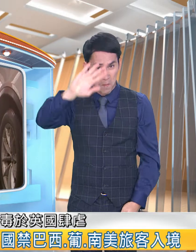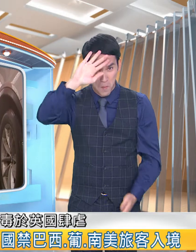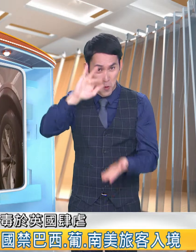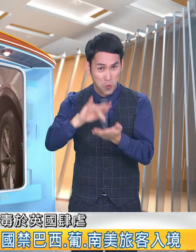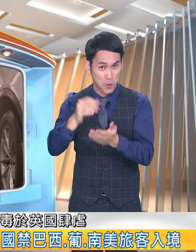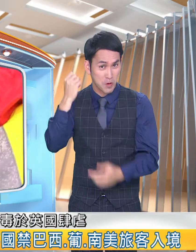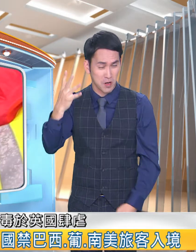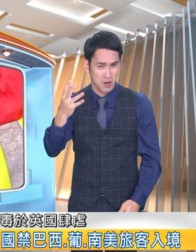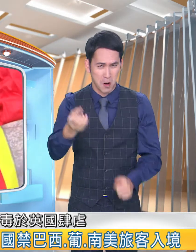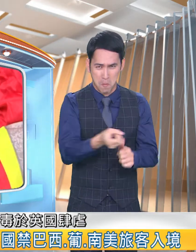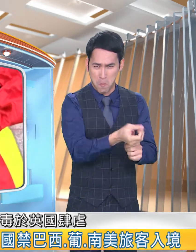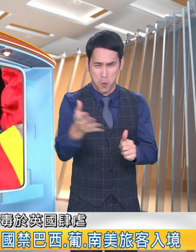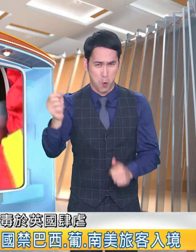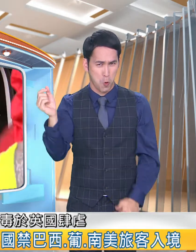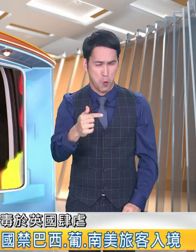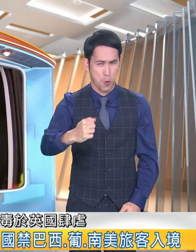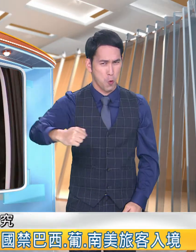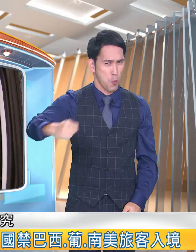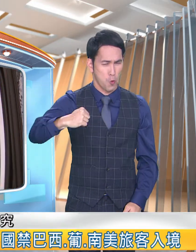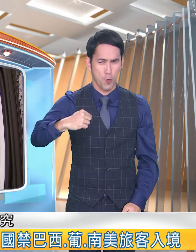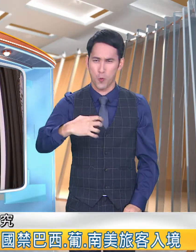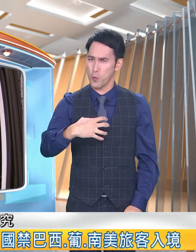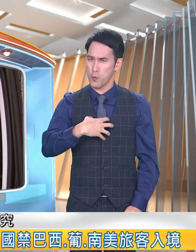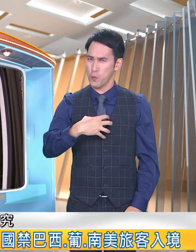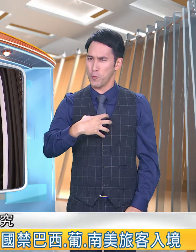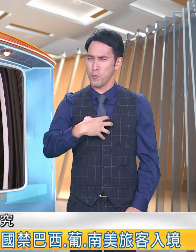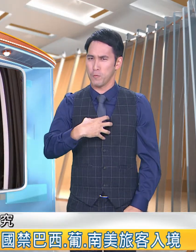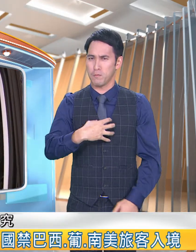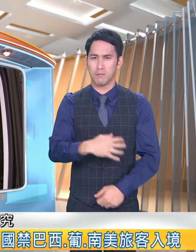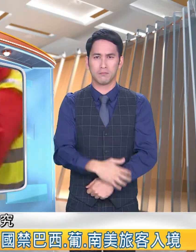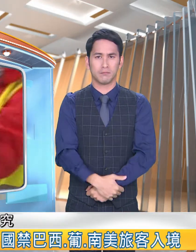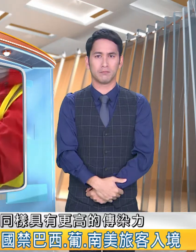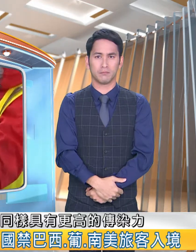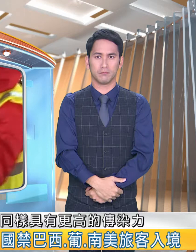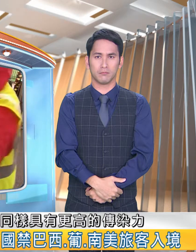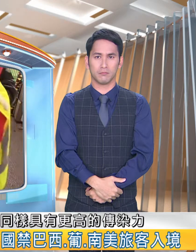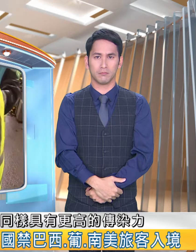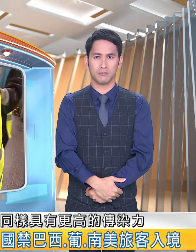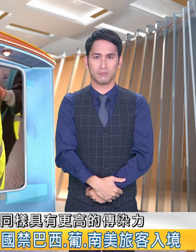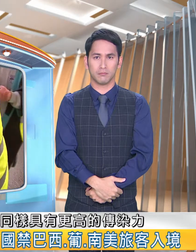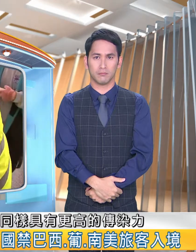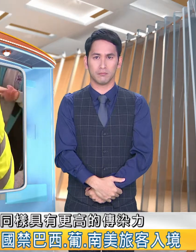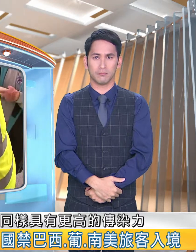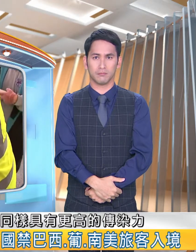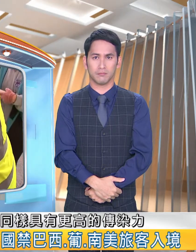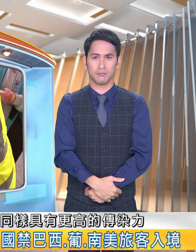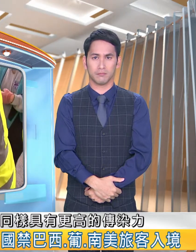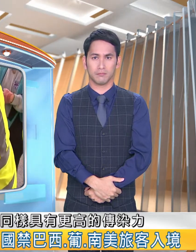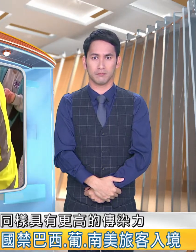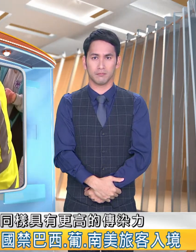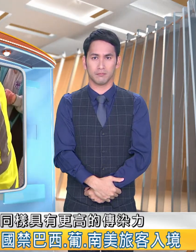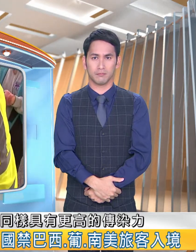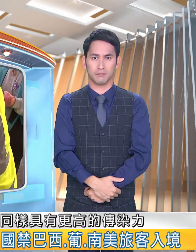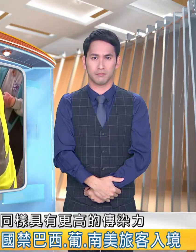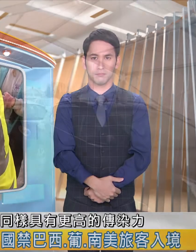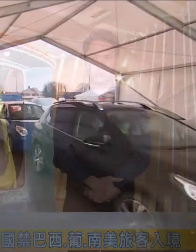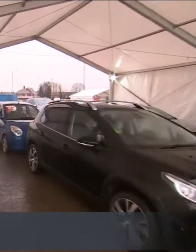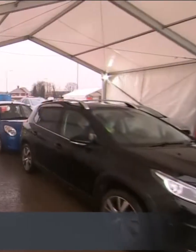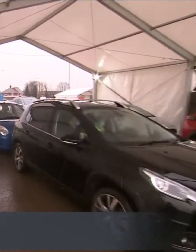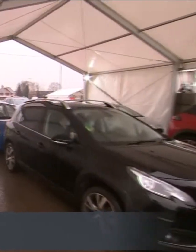英国肆虐。根据一项新的研究，这个新变种病毒具有更高传染力。